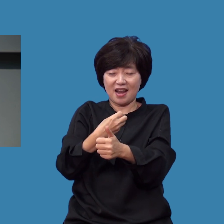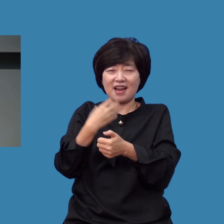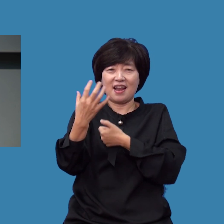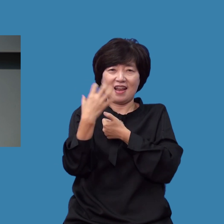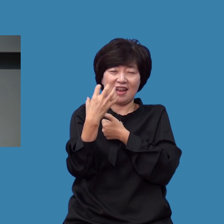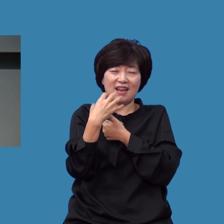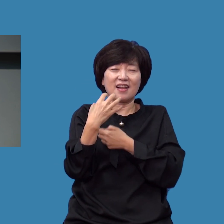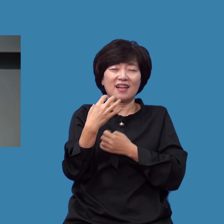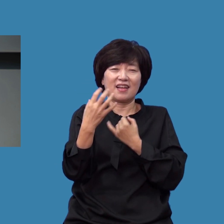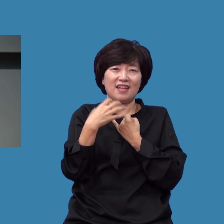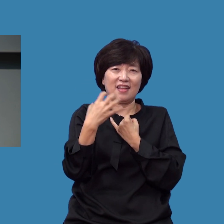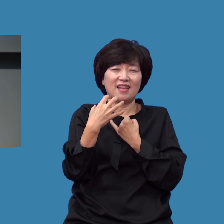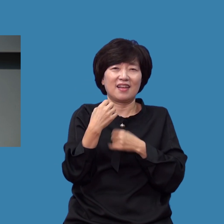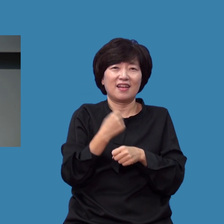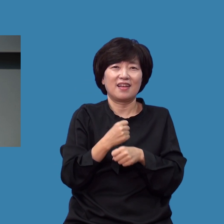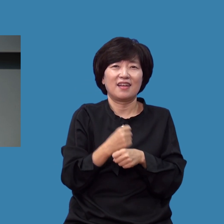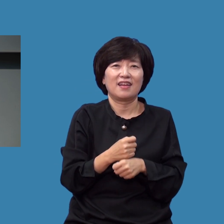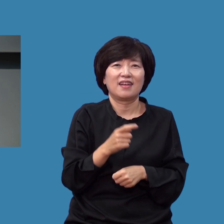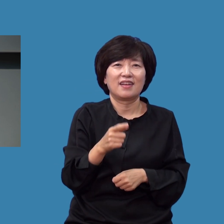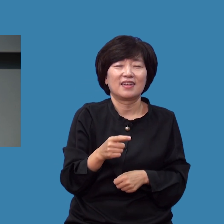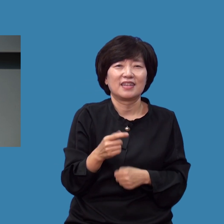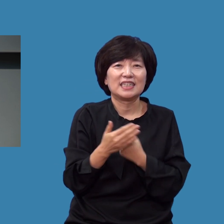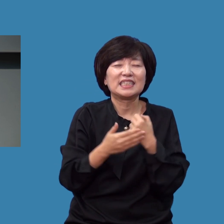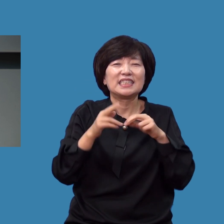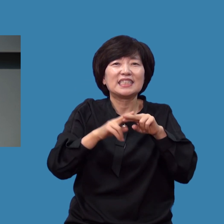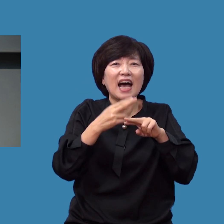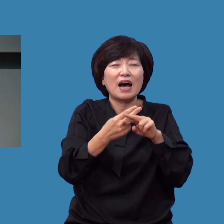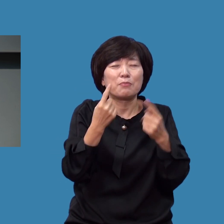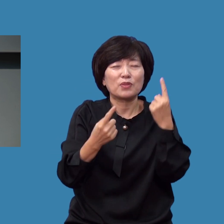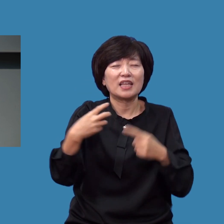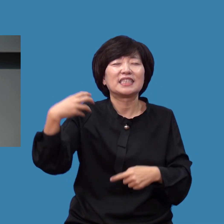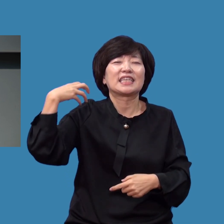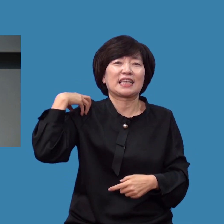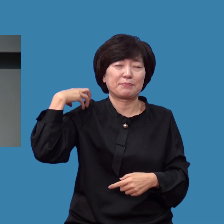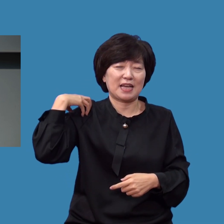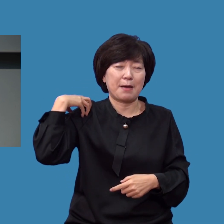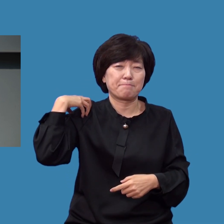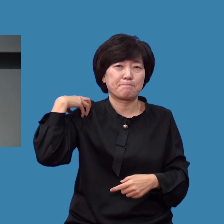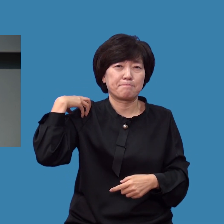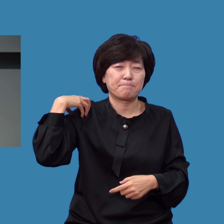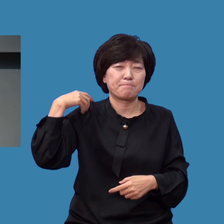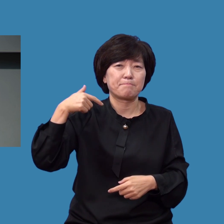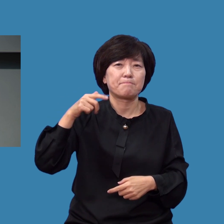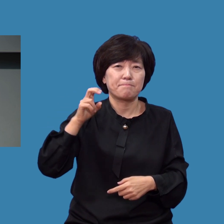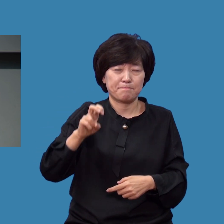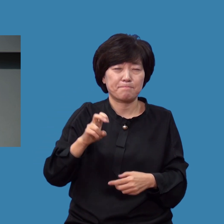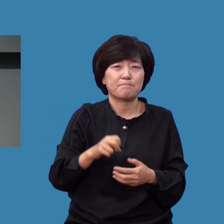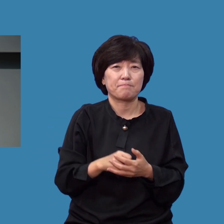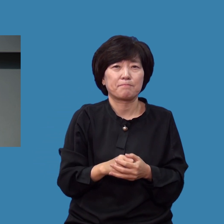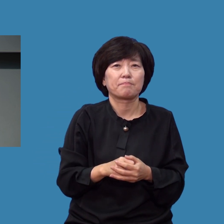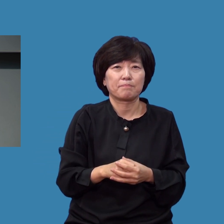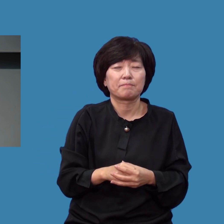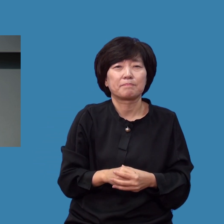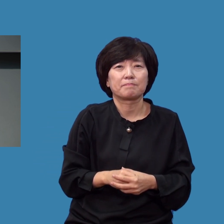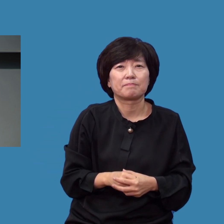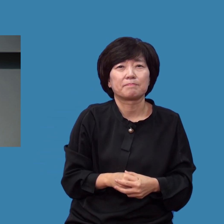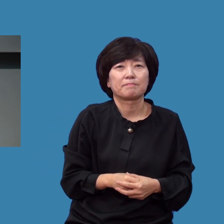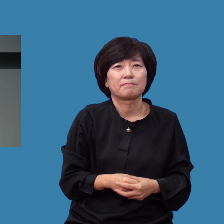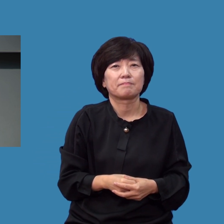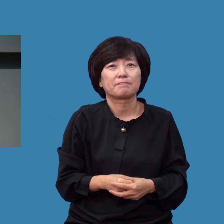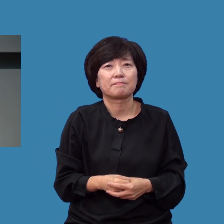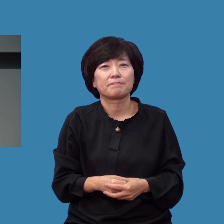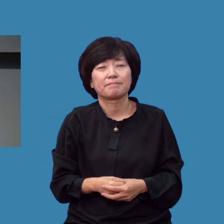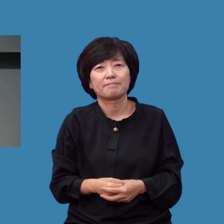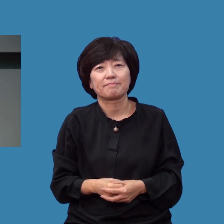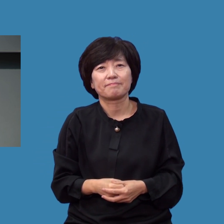그러니까 은사의 영역이라기보다는 책임감의 영역이에요. 은사의 기름 부으심하고는 상관없어. 책임감의 영역이라는